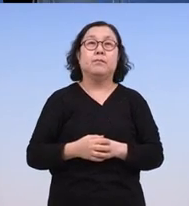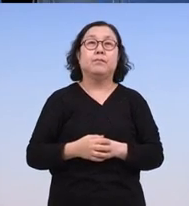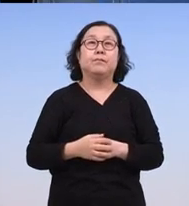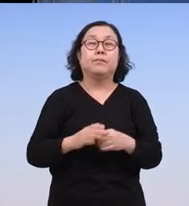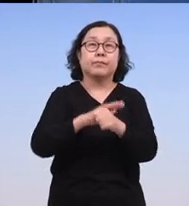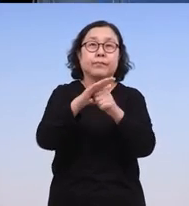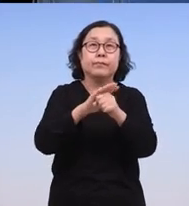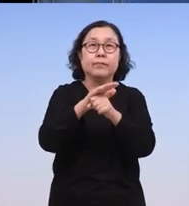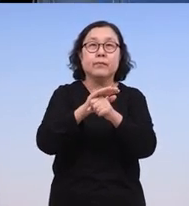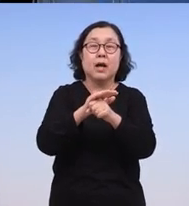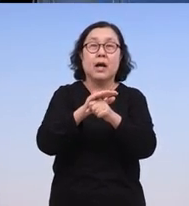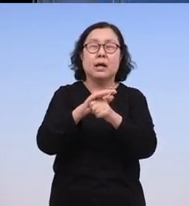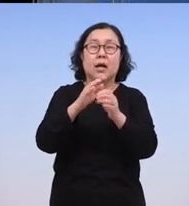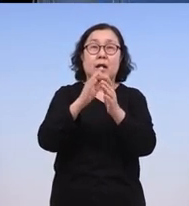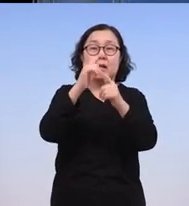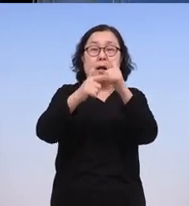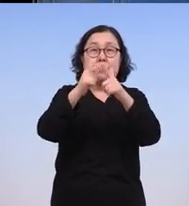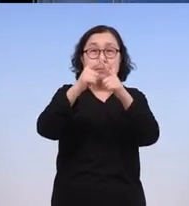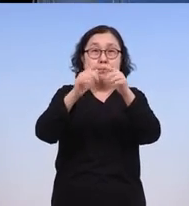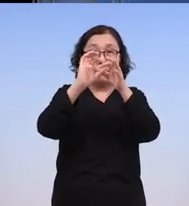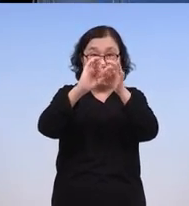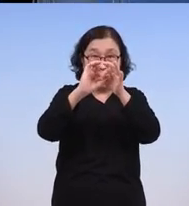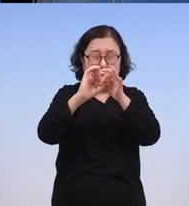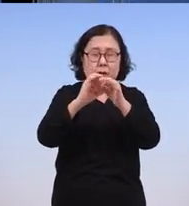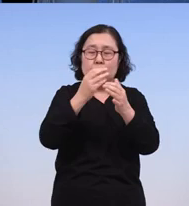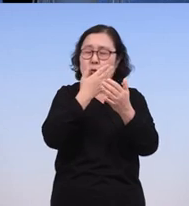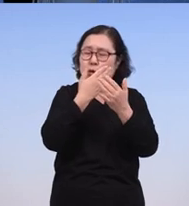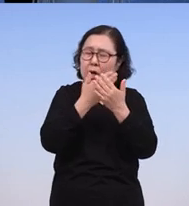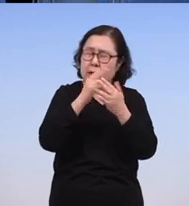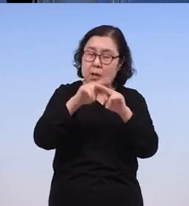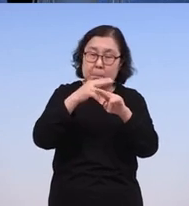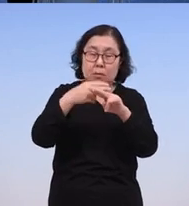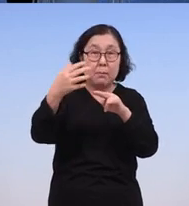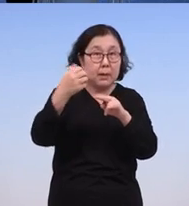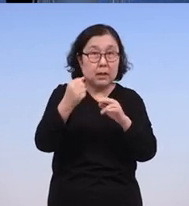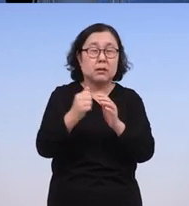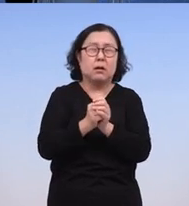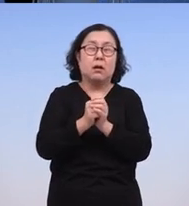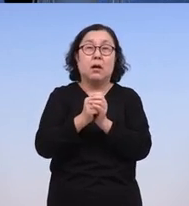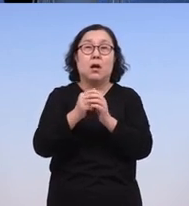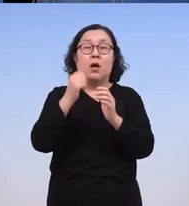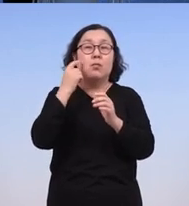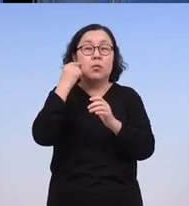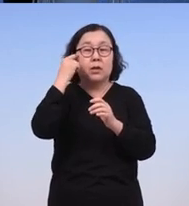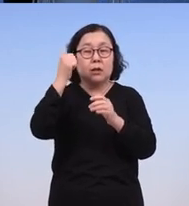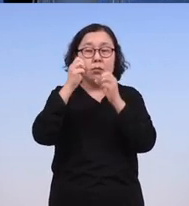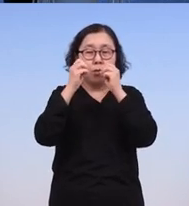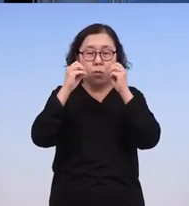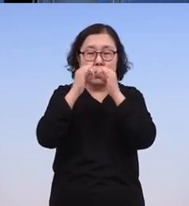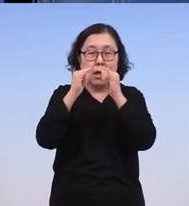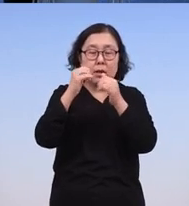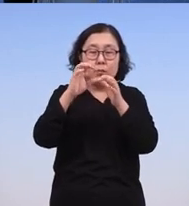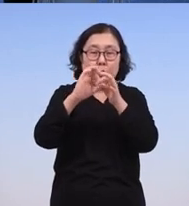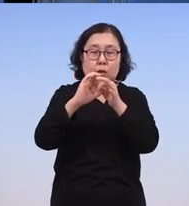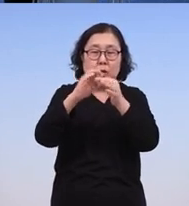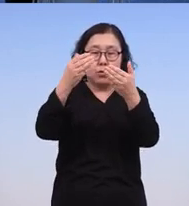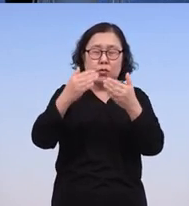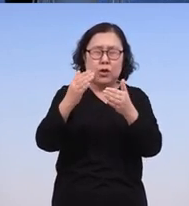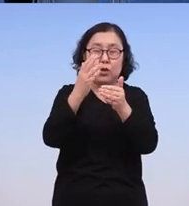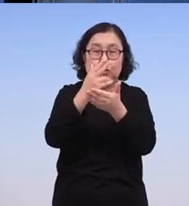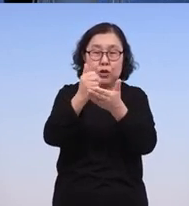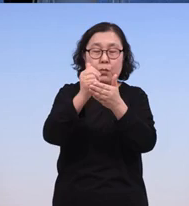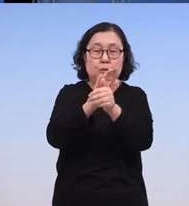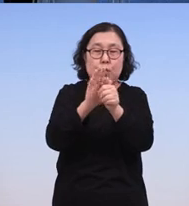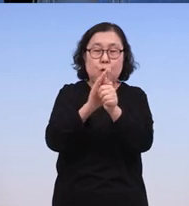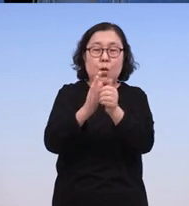있더라고요. 사랑의 트리를 통해 오늘 귀한 선물을 받았습니다. 목사님, 전도사님을 통해 주신 주님의